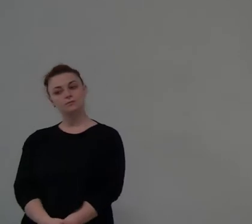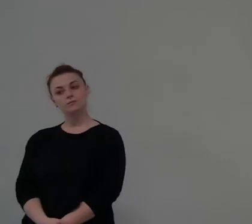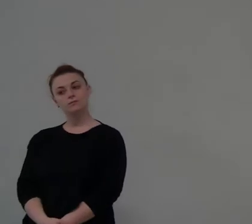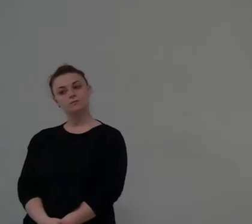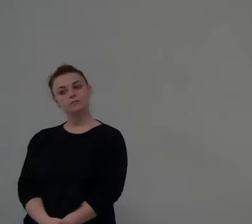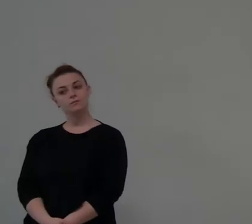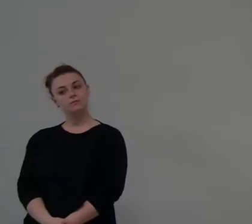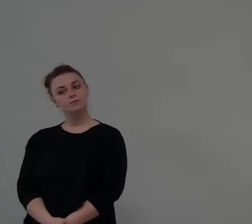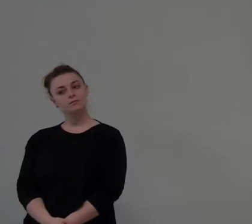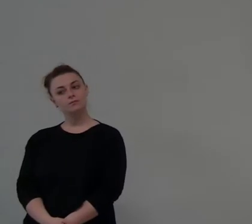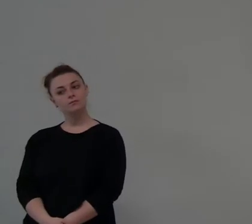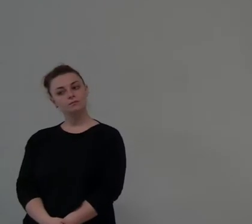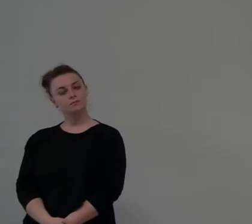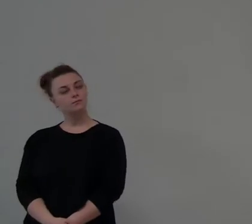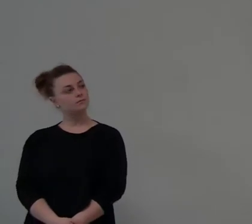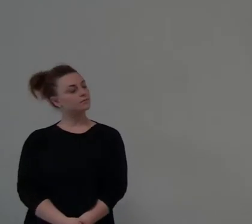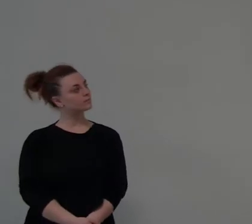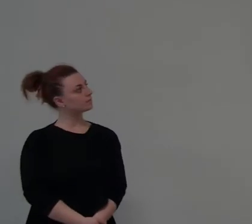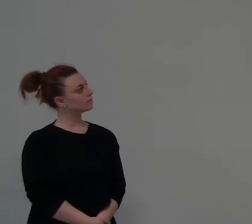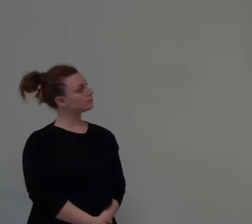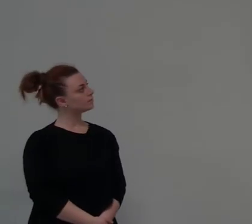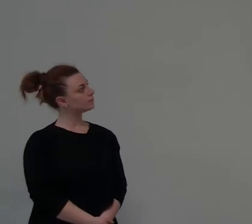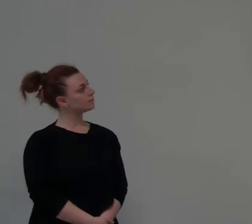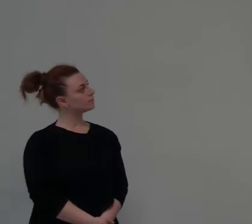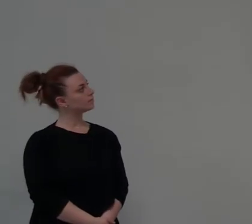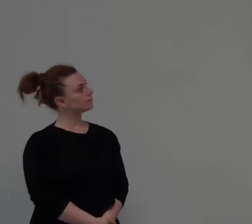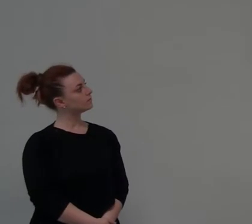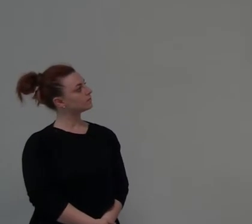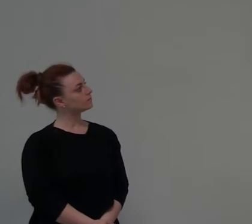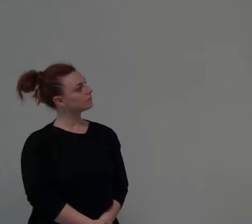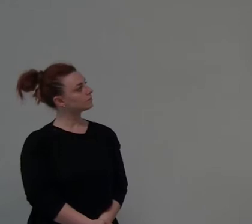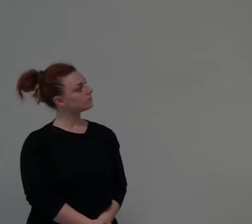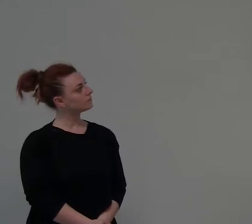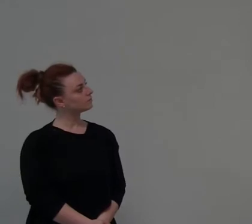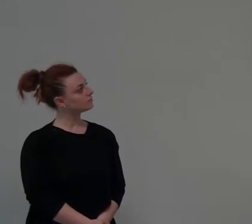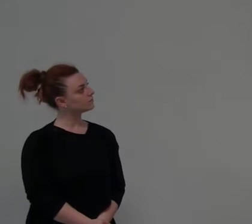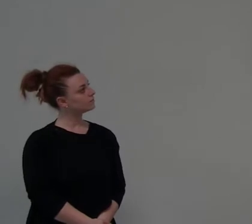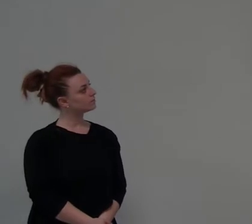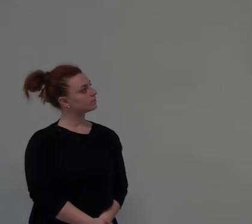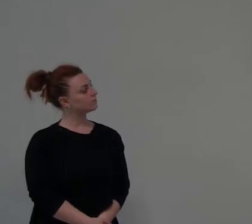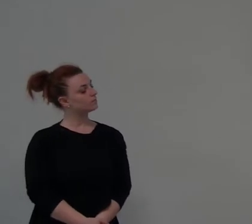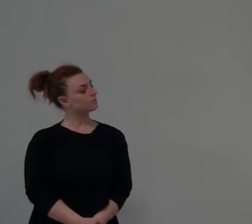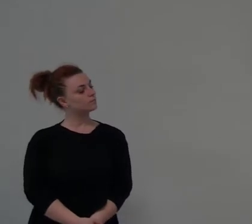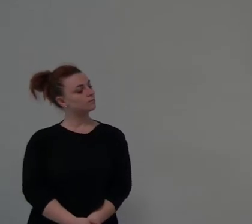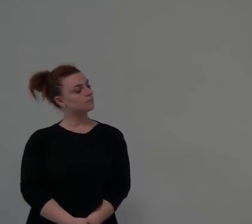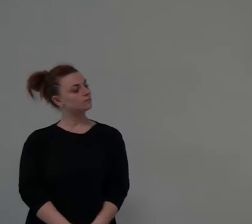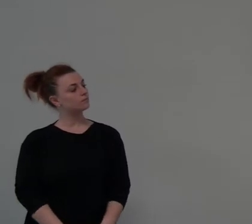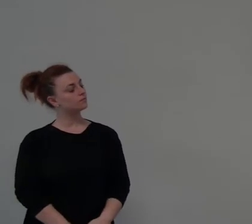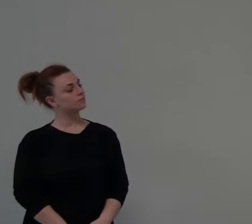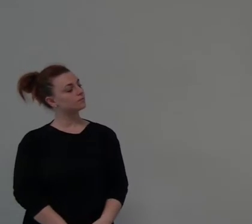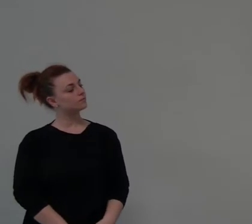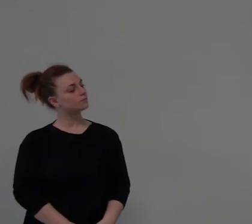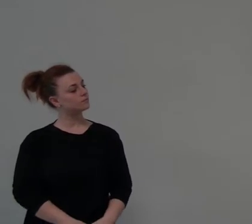pane. Ma egli rispose: sta scritto, non di pane soltanto vivrà l'uomo, ma di ogni parola che proviene dalla bocca di